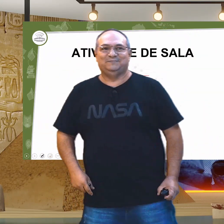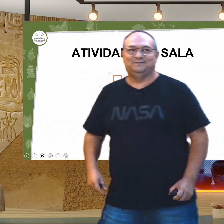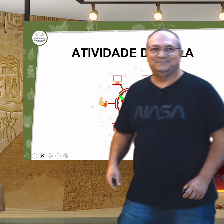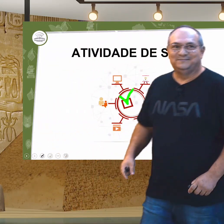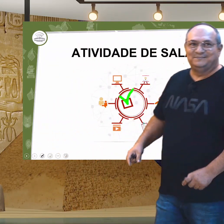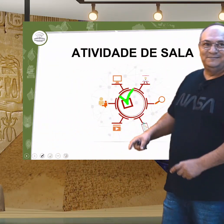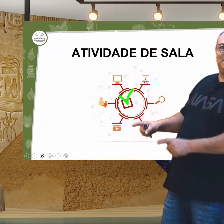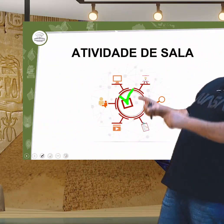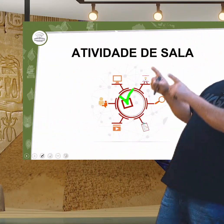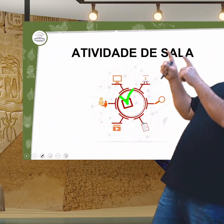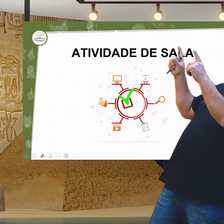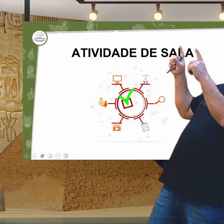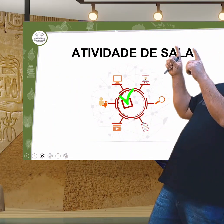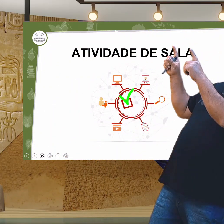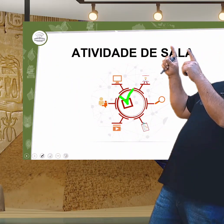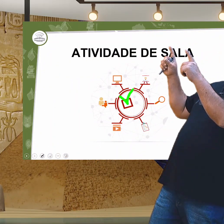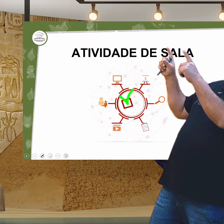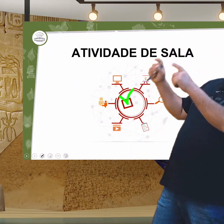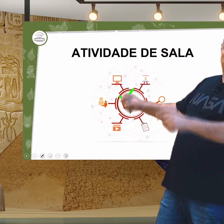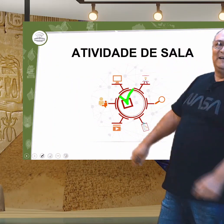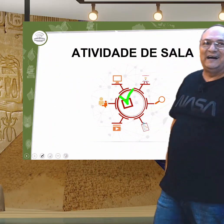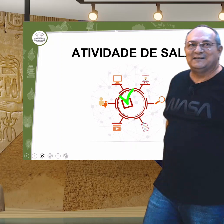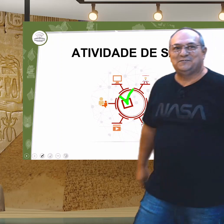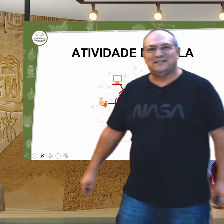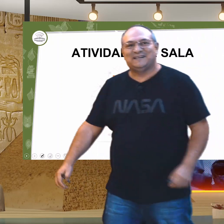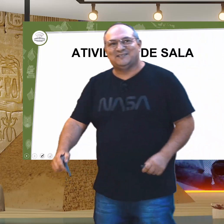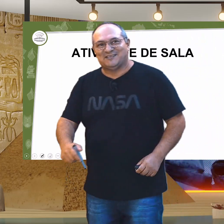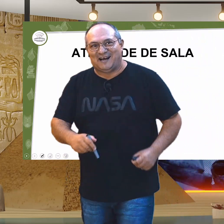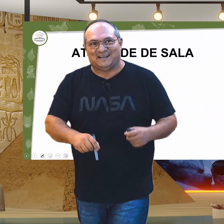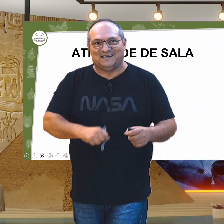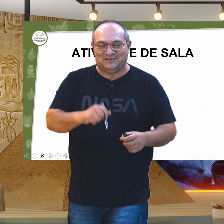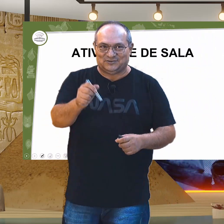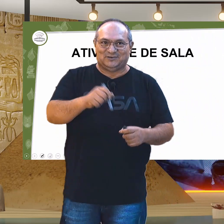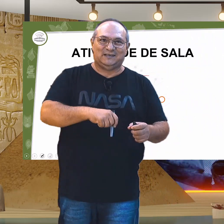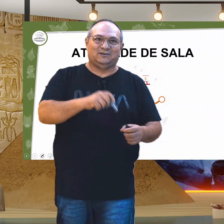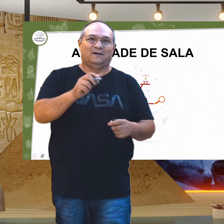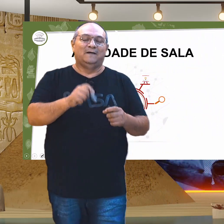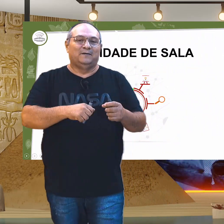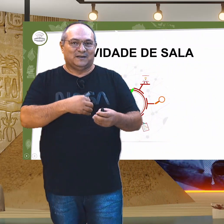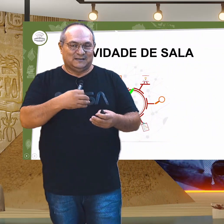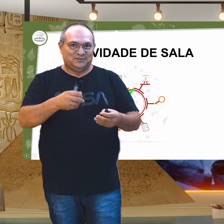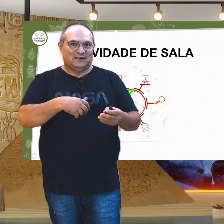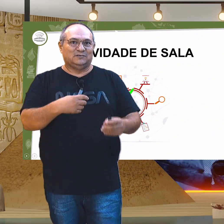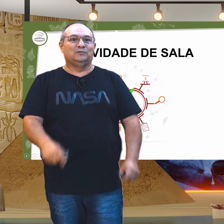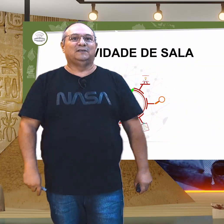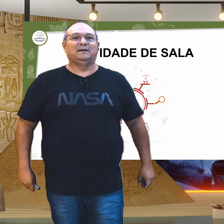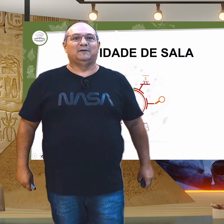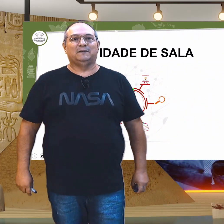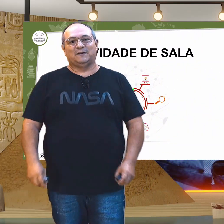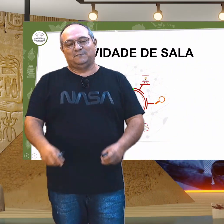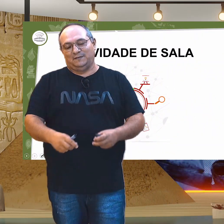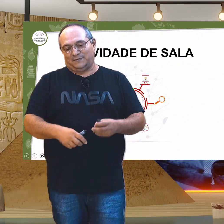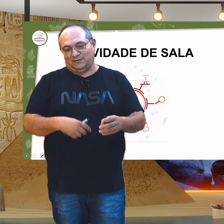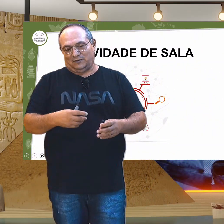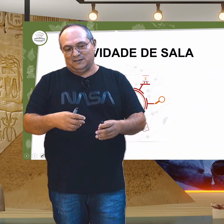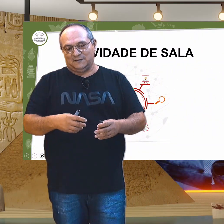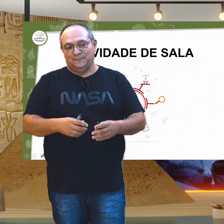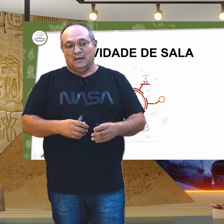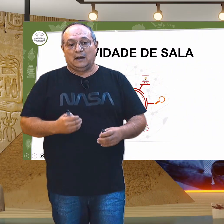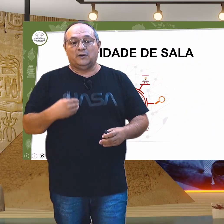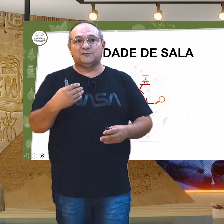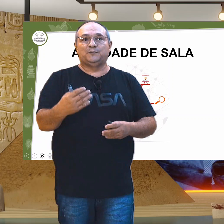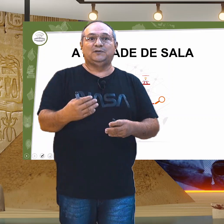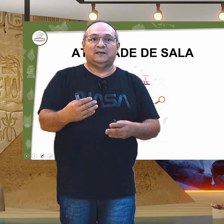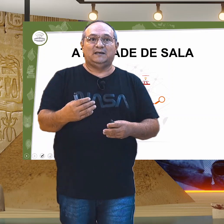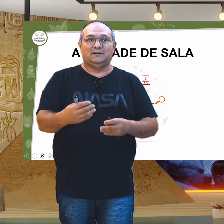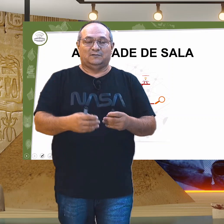Olha aí. Vamos lá? Atividade de sala. E eu estou aqui, ó, para tirar dúvida, né? Manda para nós.